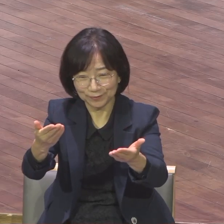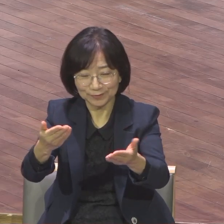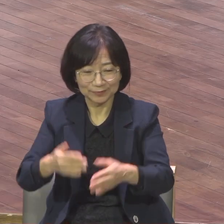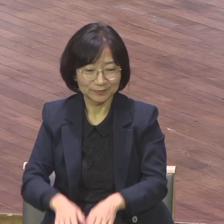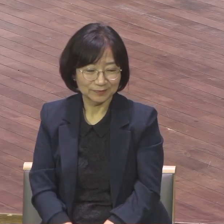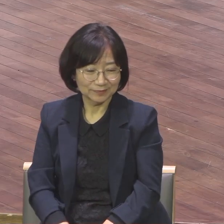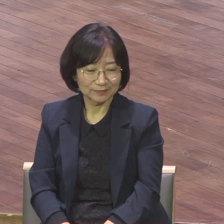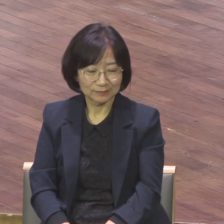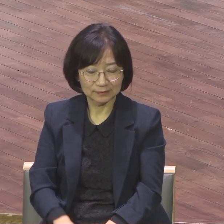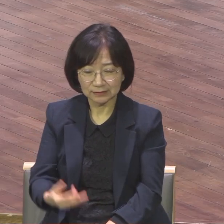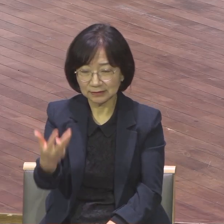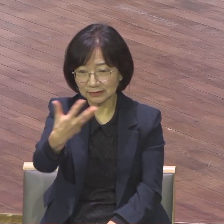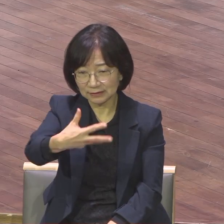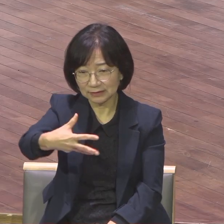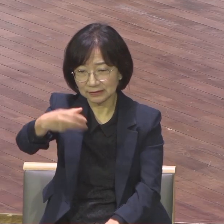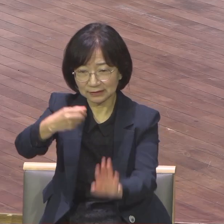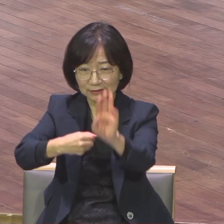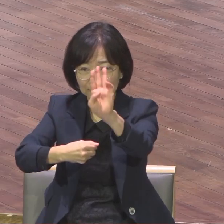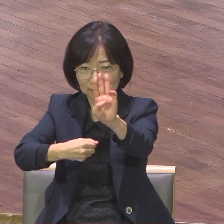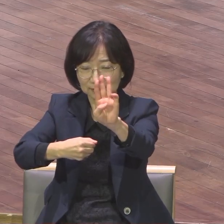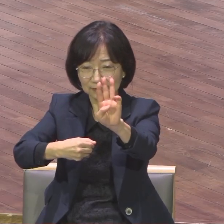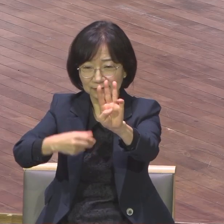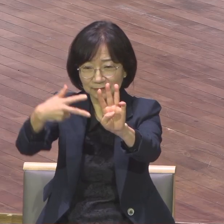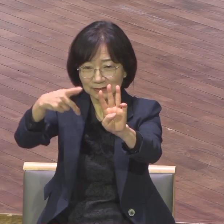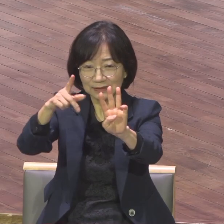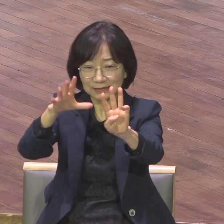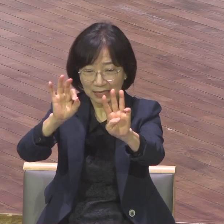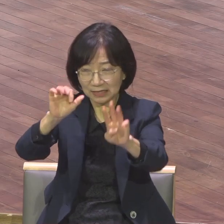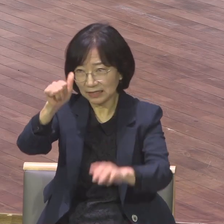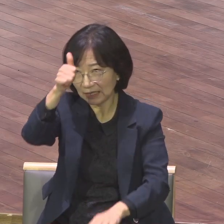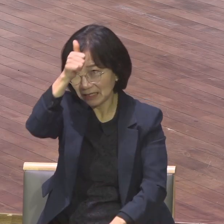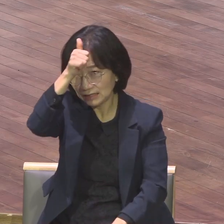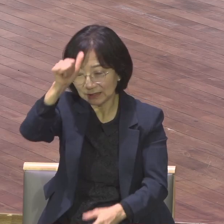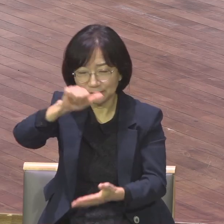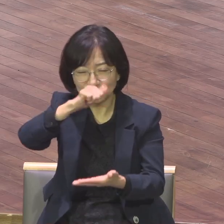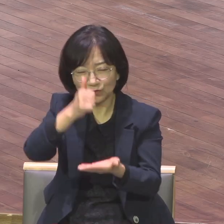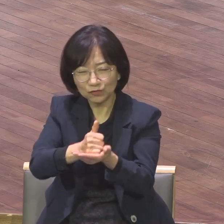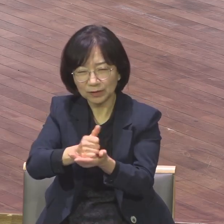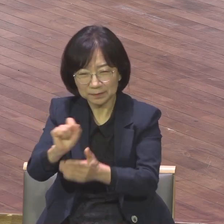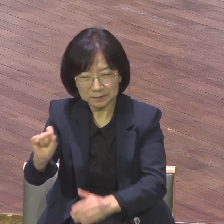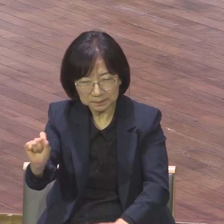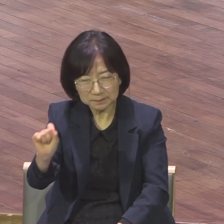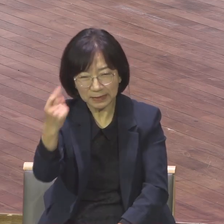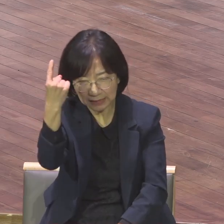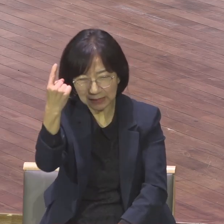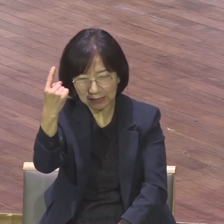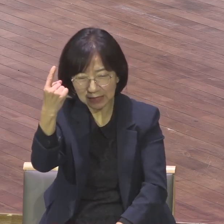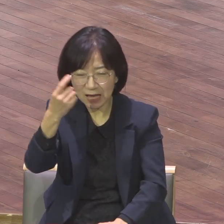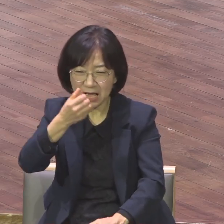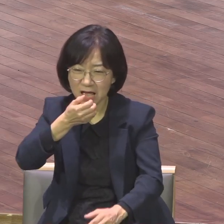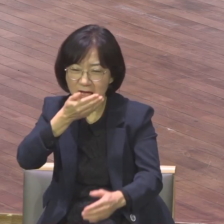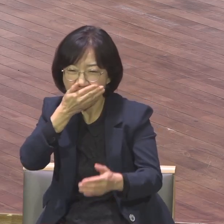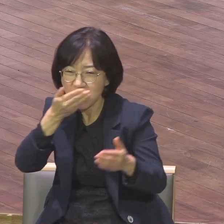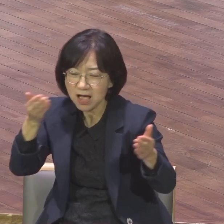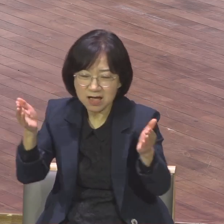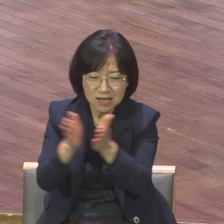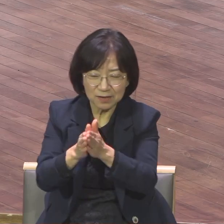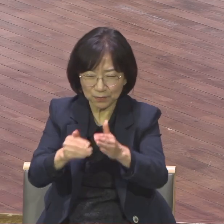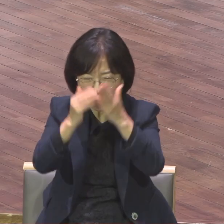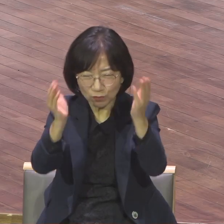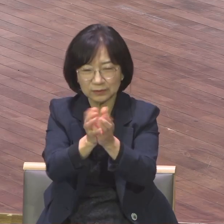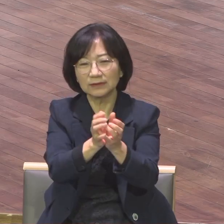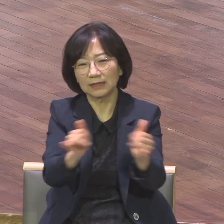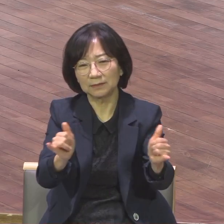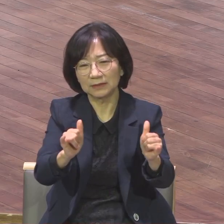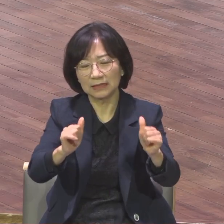창세기 3장에서 발생한 첫 사람 아담의 범죄로 인해서 인류는 다 하나님의 심판을